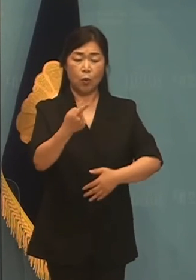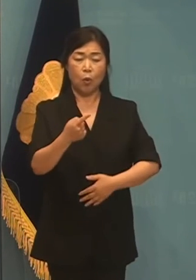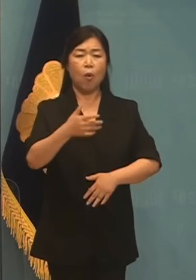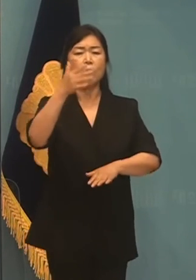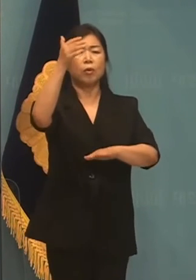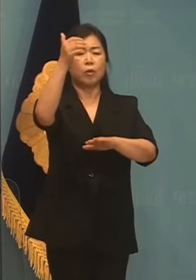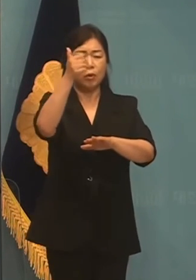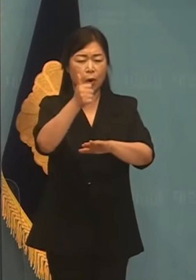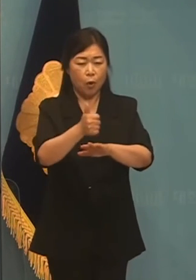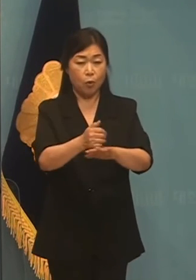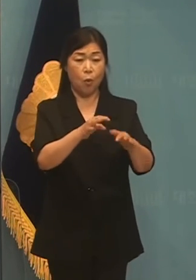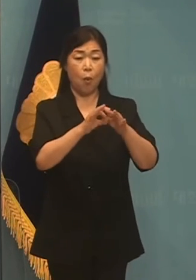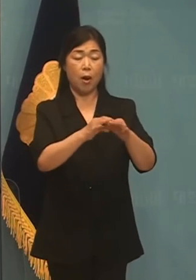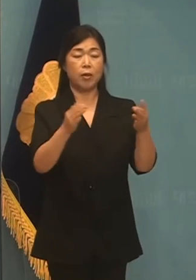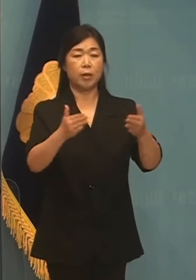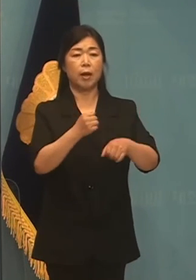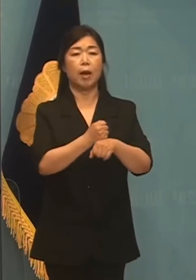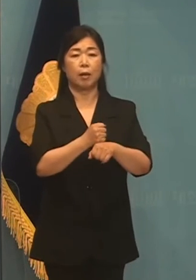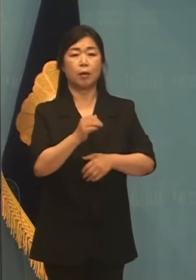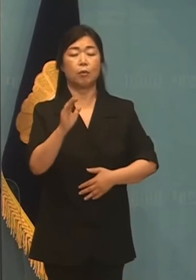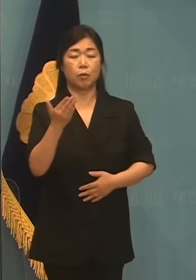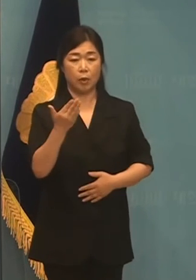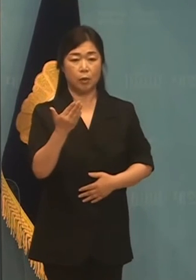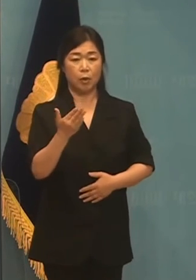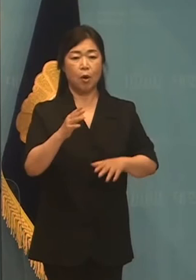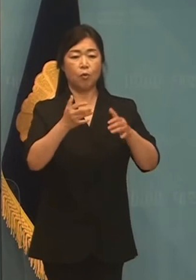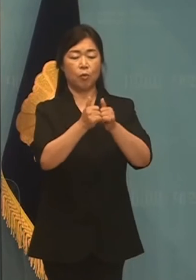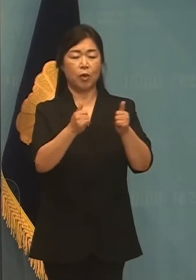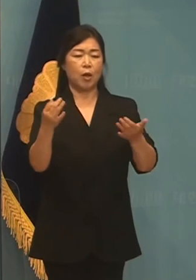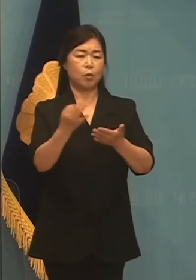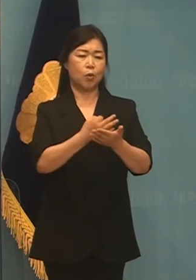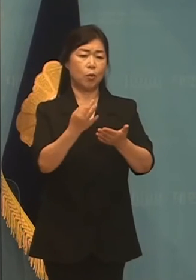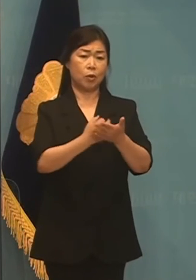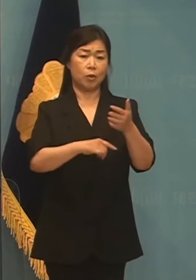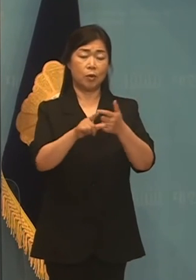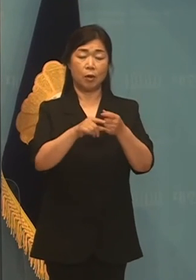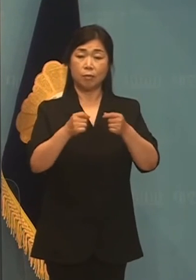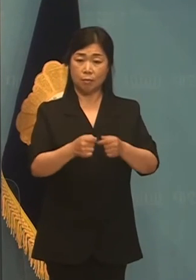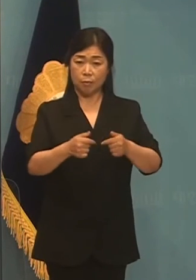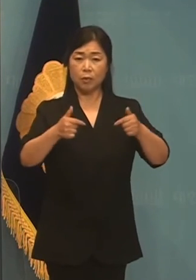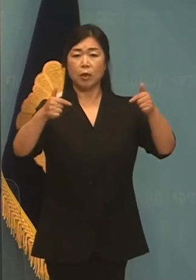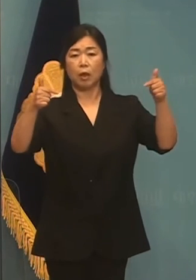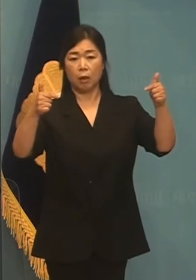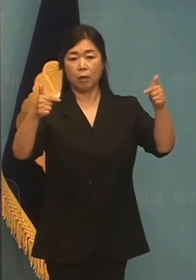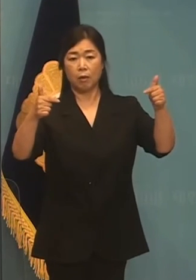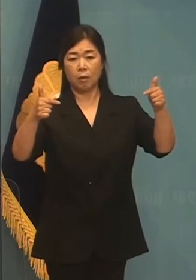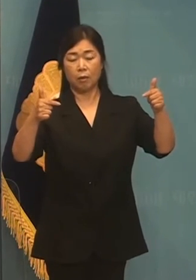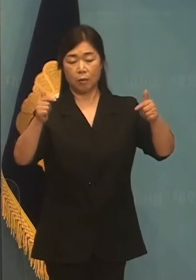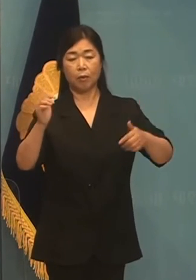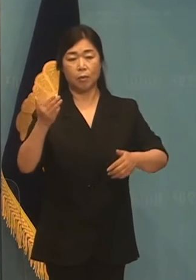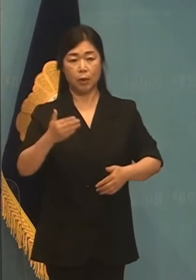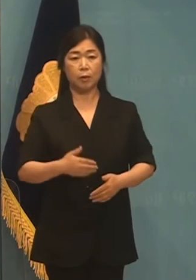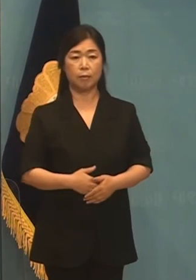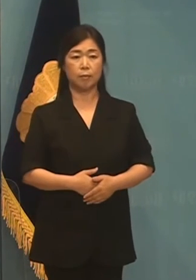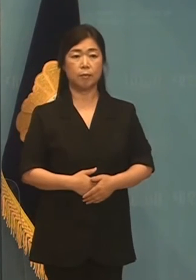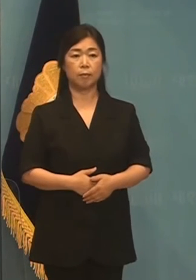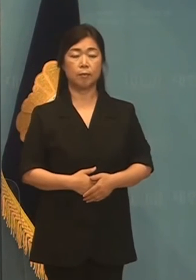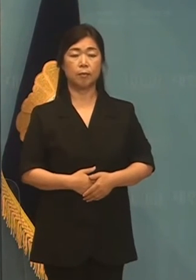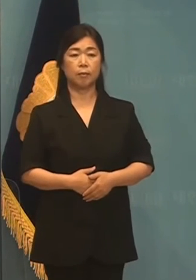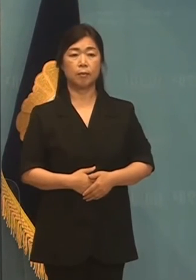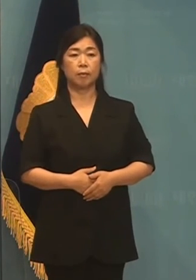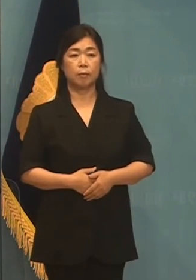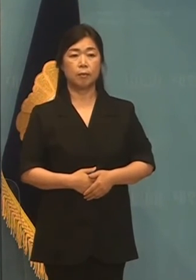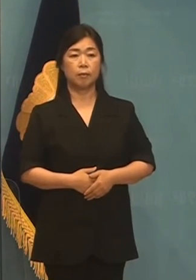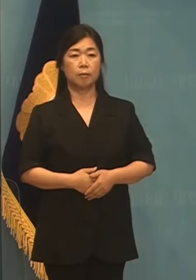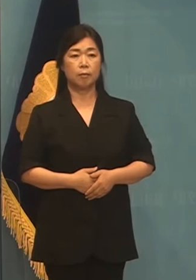결국 연관된 일을 하는 국민의 소득 증대에 크게 기여하게 됩니다.